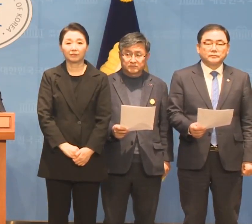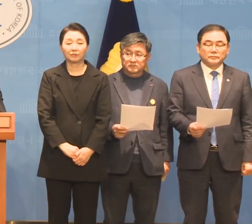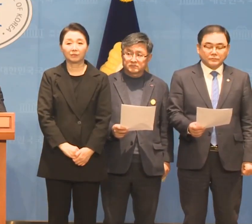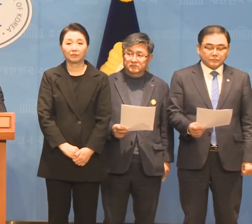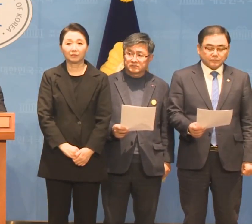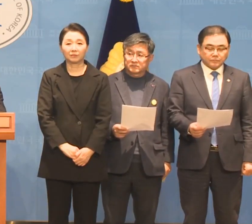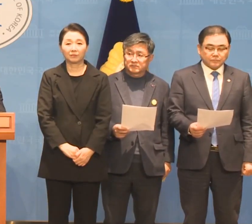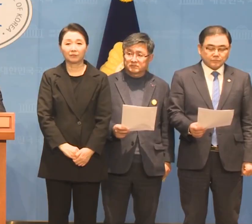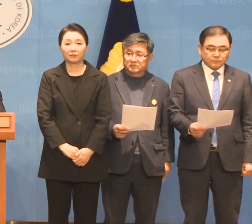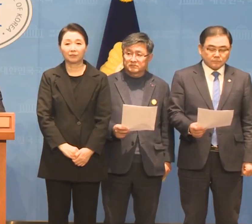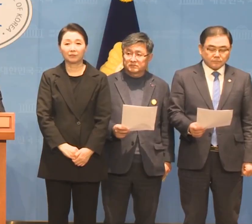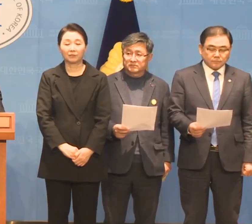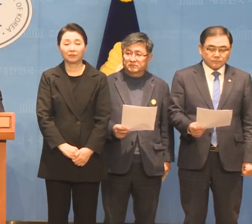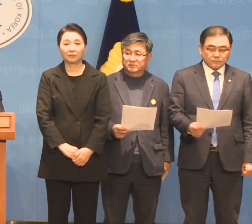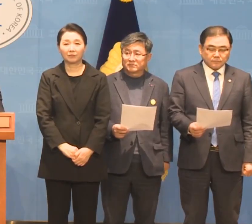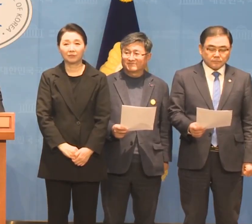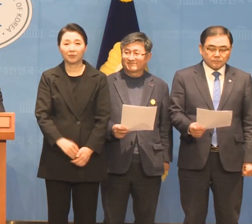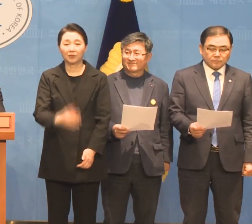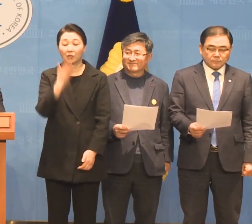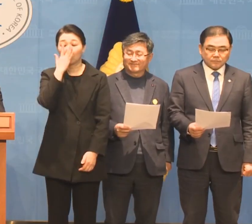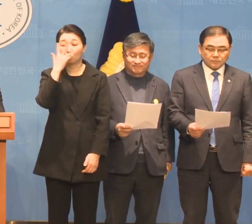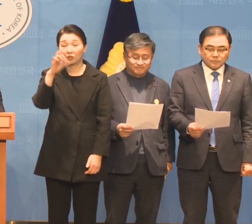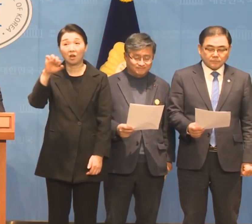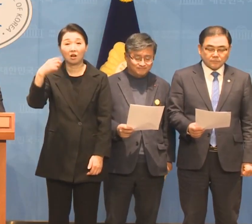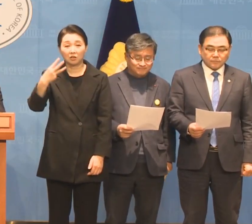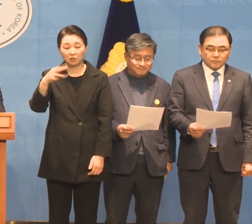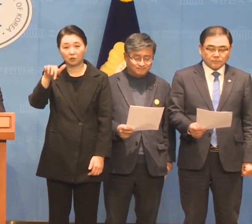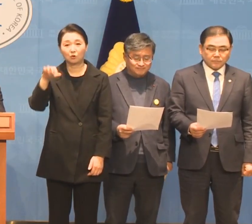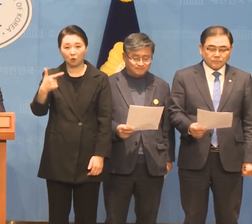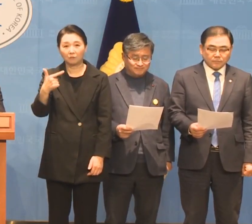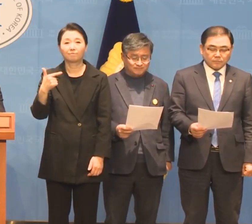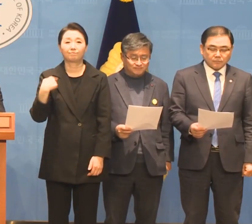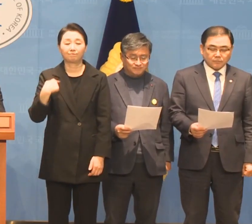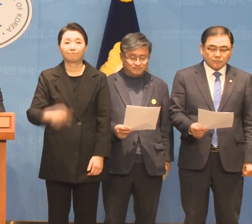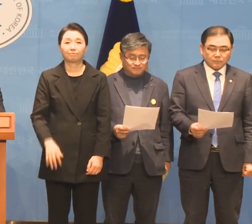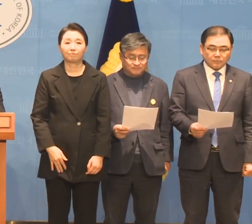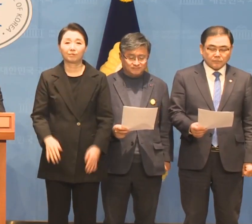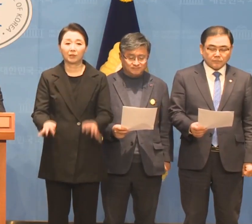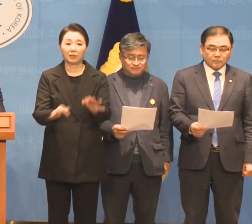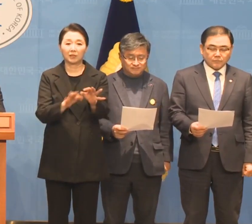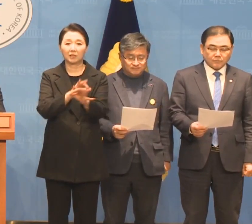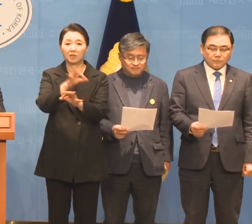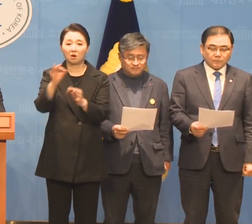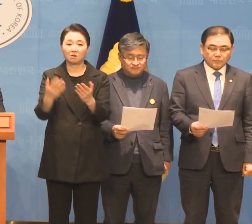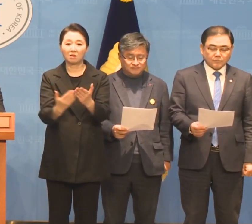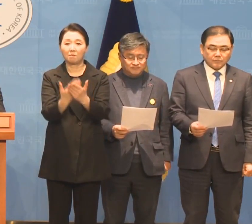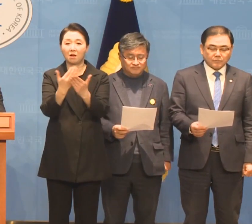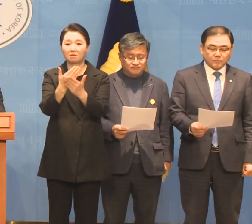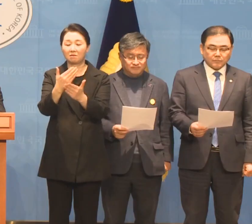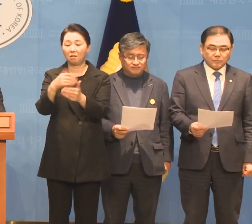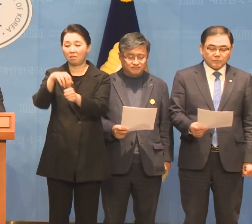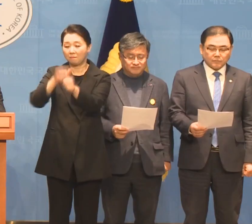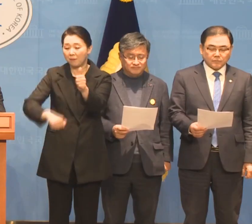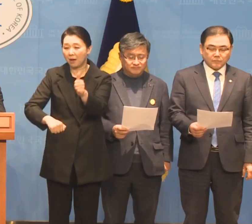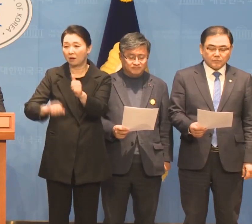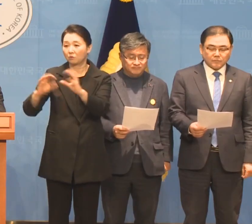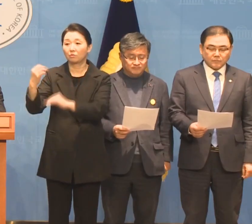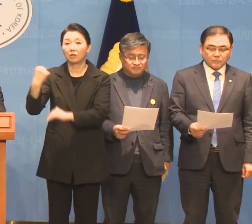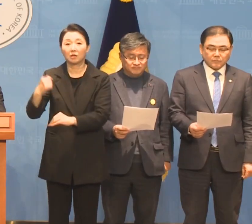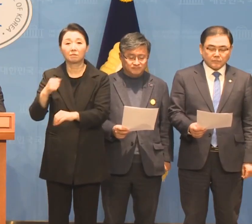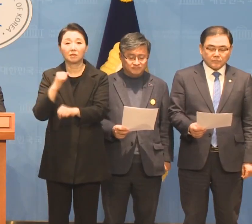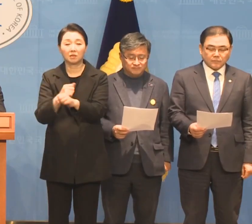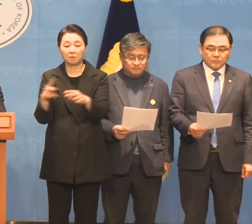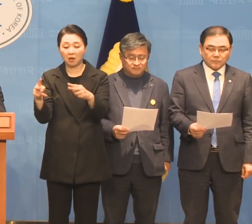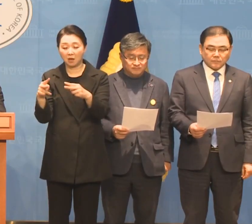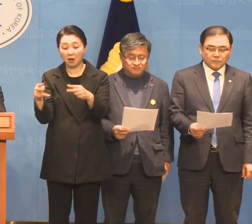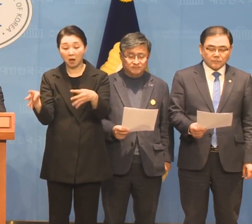순천 강양 곡성 구례을 권양엽입니다. 경제안보 발목 잡는 국민의힘, 이미 합의한